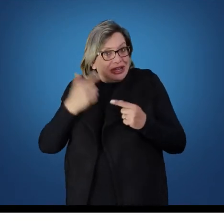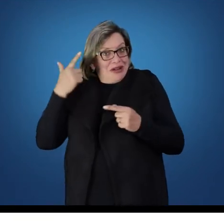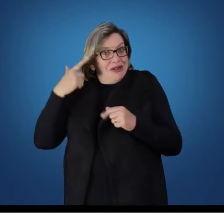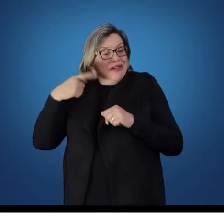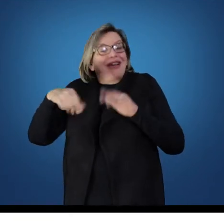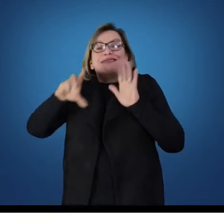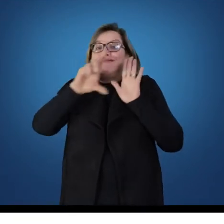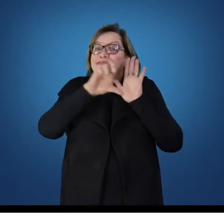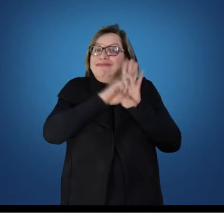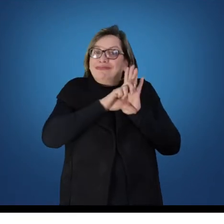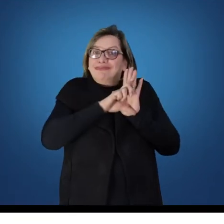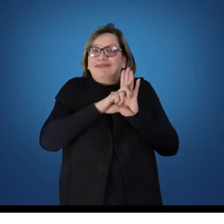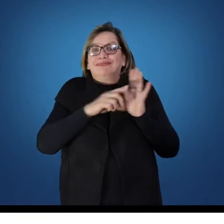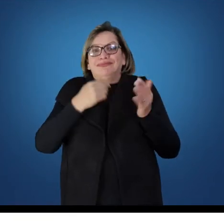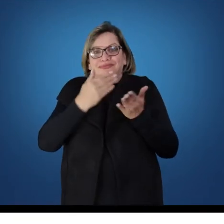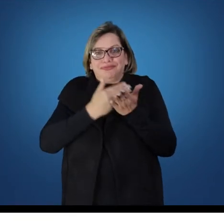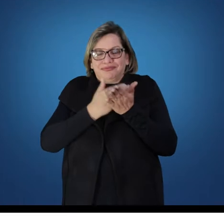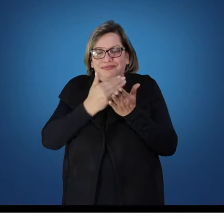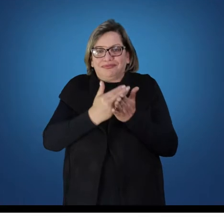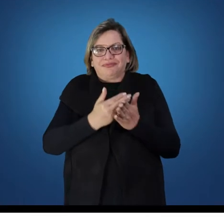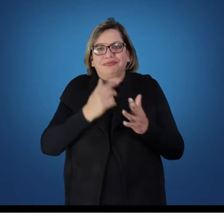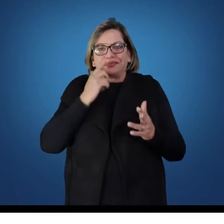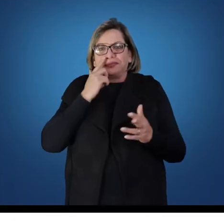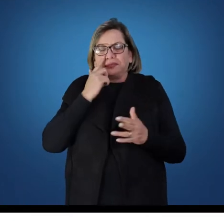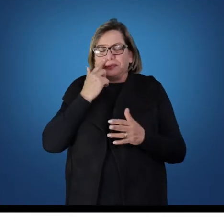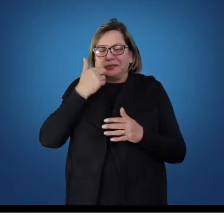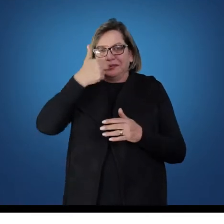Federal, então, vem promover essa primeira possibilidade.